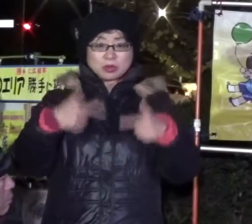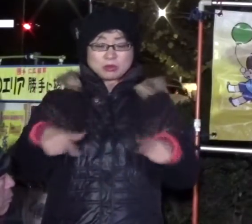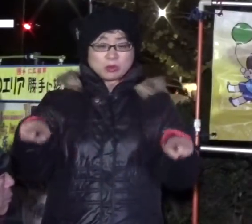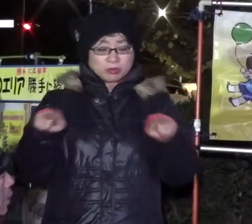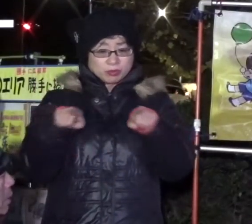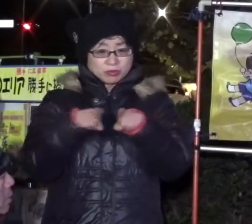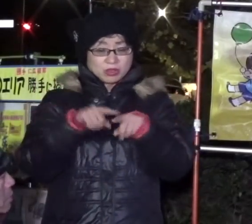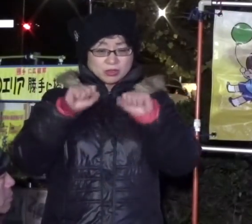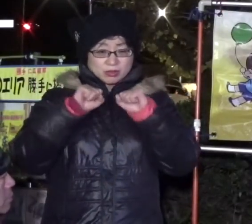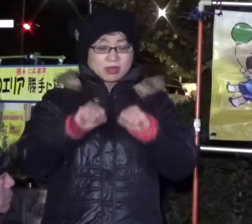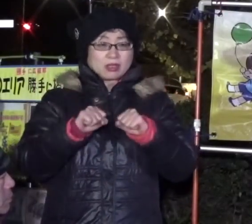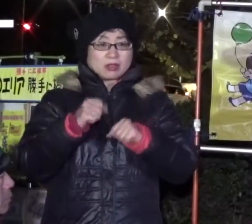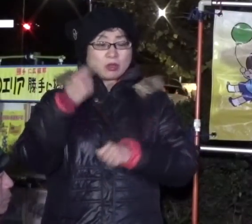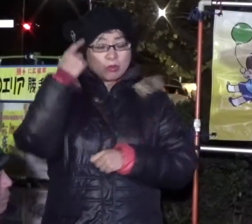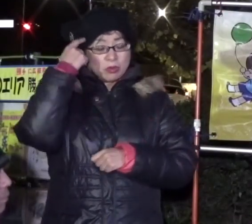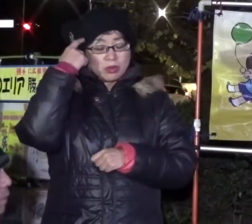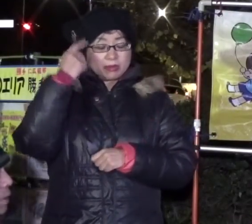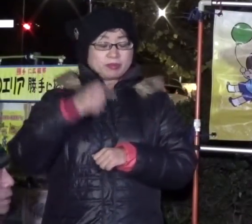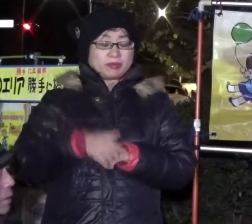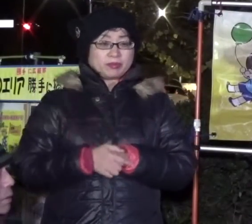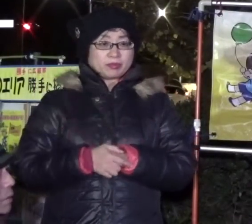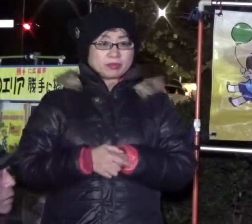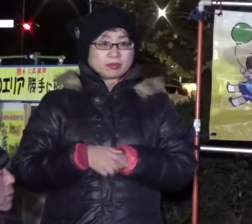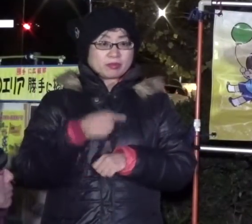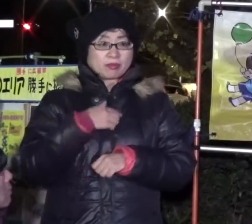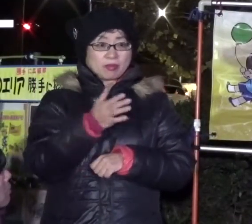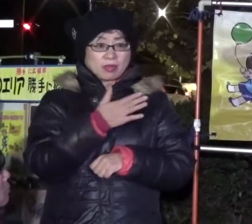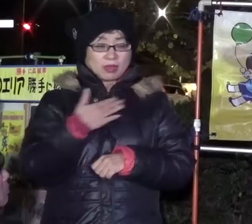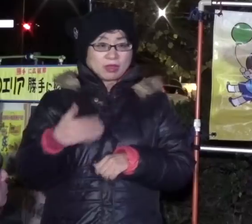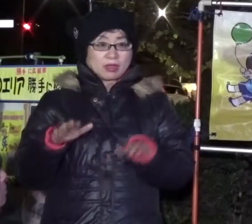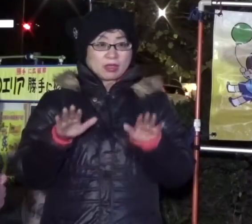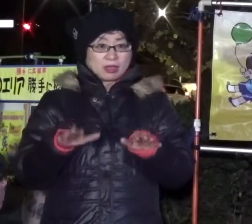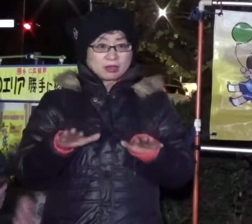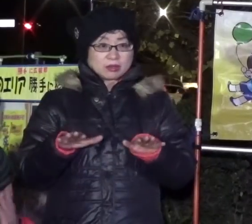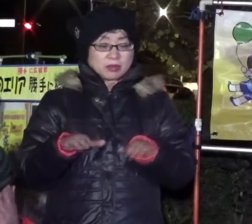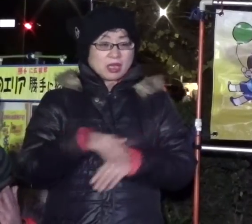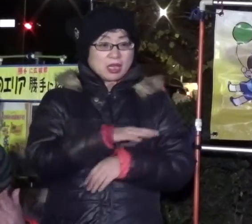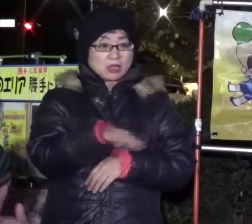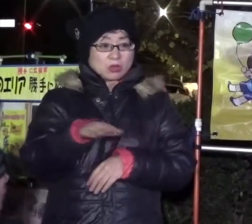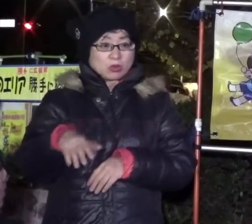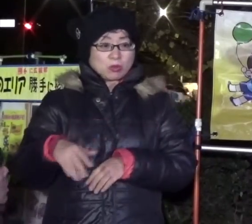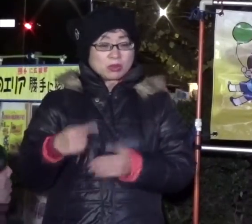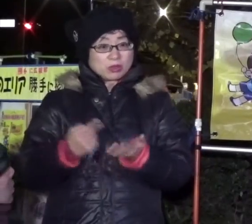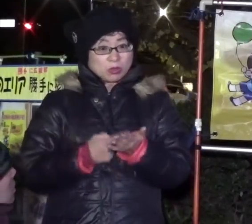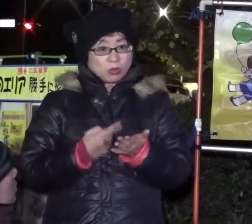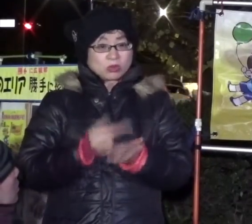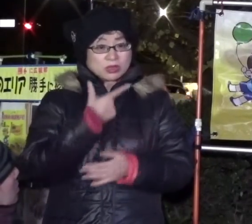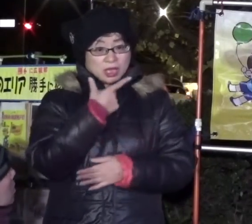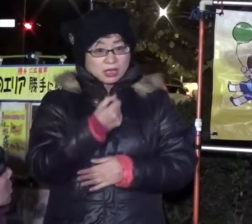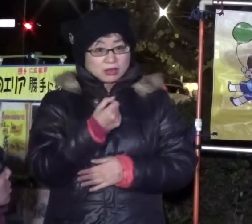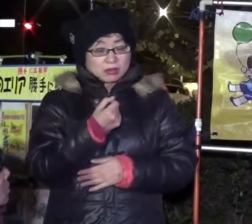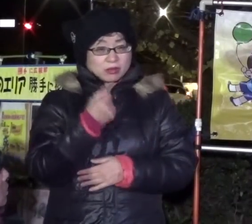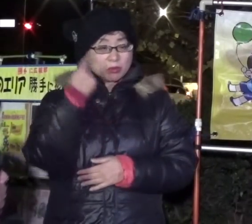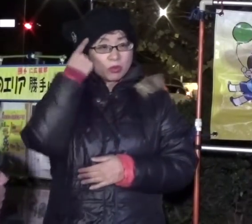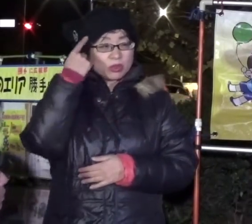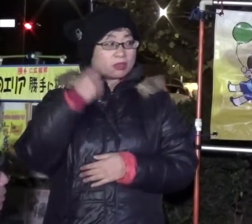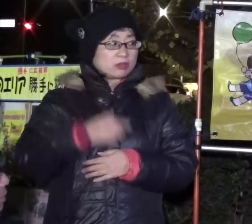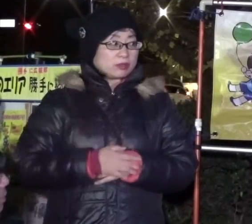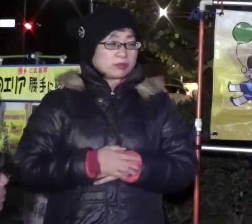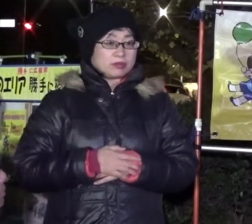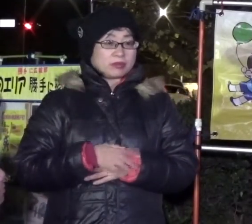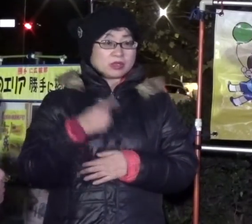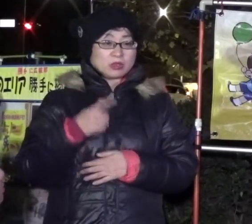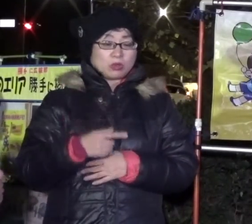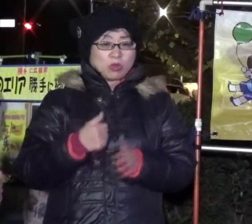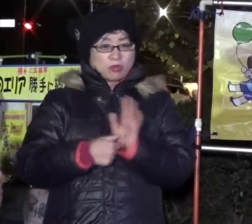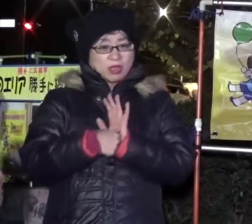と感じています。私は今子供に一番残したいと思っているのが、この諦